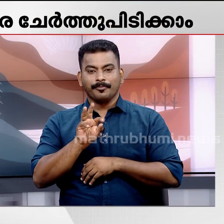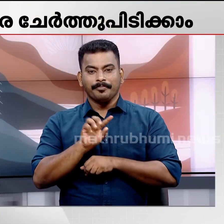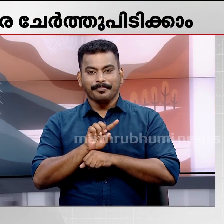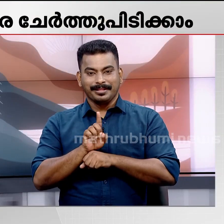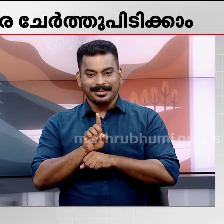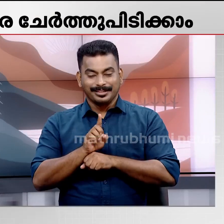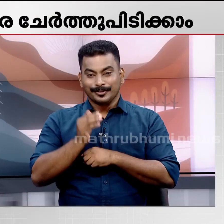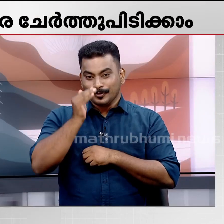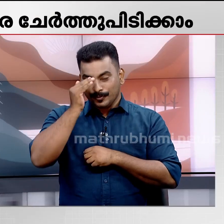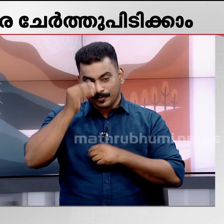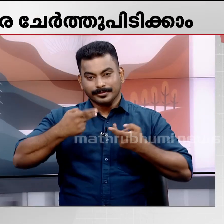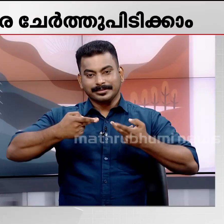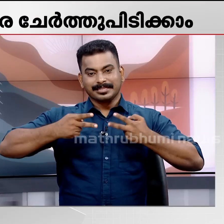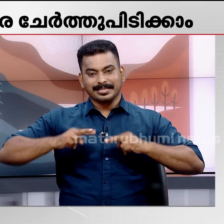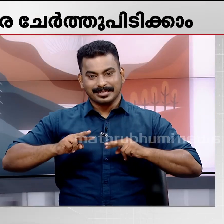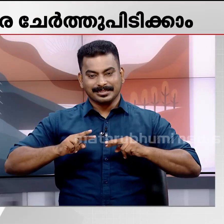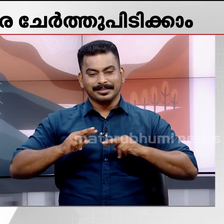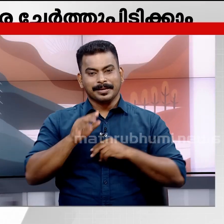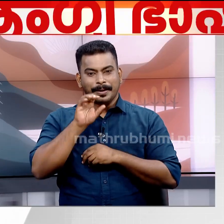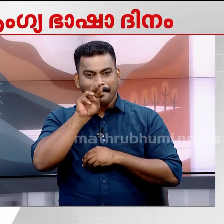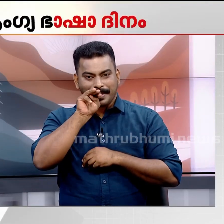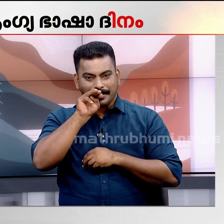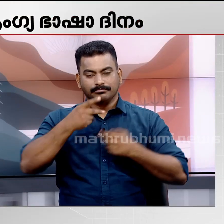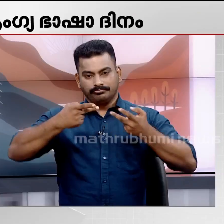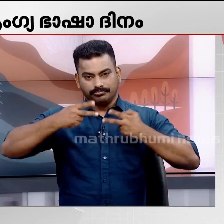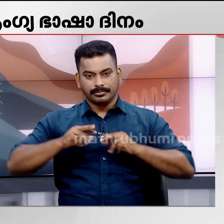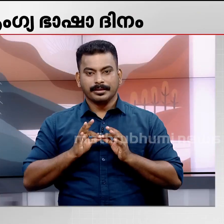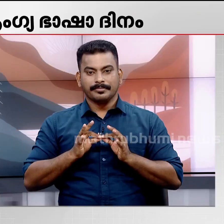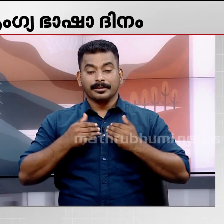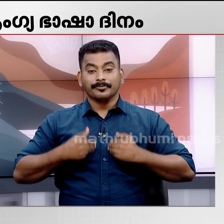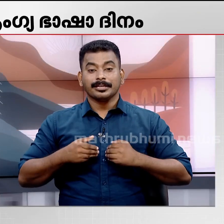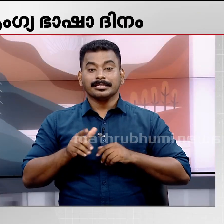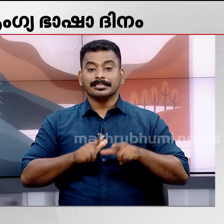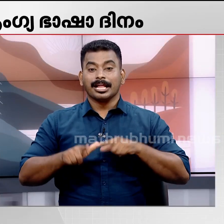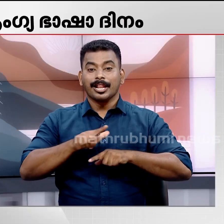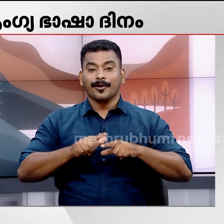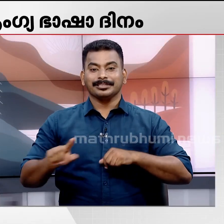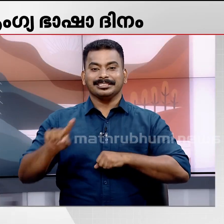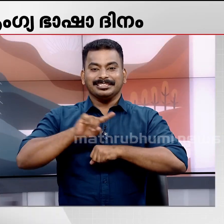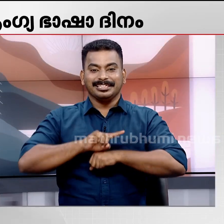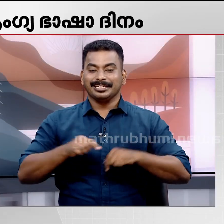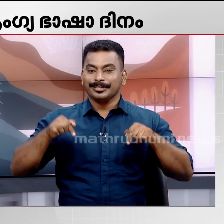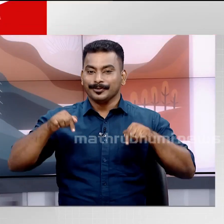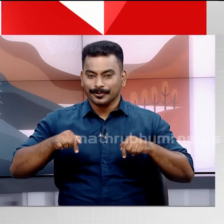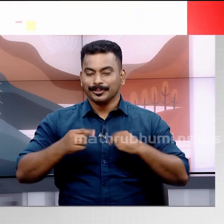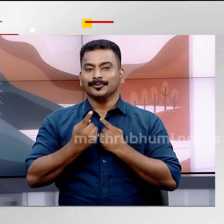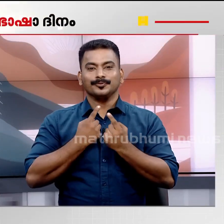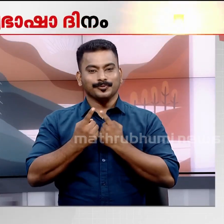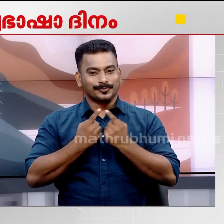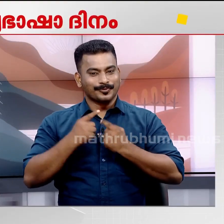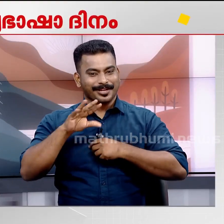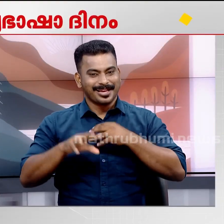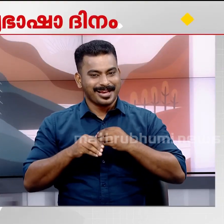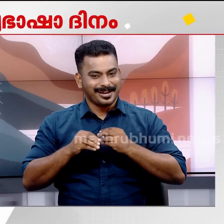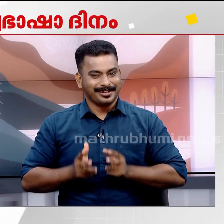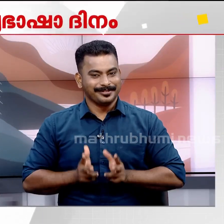വാർത്തകൾ ആംഗ്യഭാഷയിൽ ആളുകളിലേക്ക് എത്തിക്കുന്നതിന് വേണ്ടിയിട്ടാണ്. ഇന്ന് ലോക ആംഗ്യഭാഷാ ദിനവുമാണ്. ആ കാര്യങ്ങൾ കൂടി വിനയചന്ദ്രൻ ആംഗ്യഭാഷയിൽ